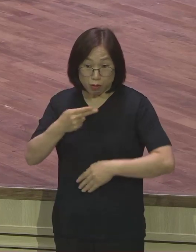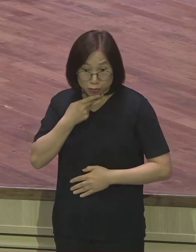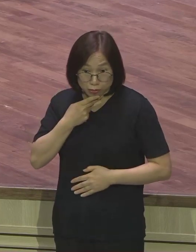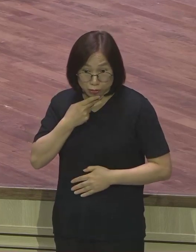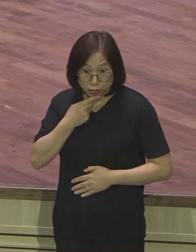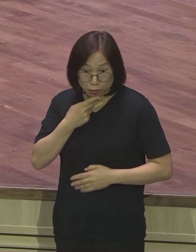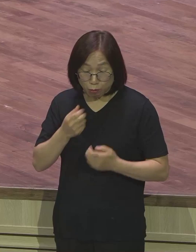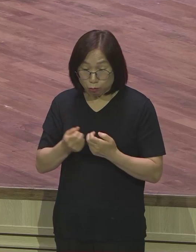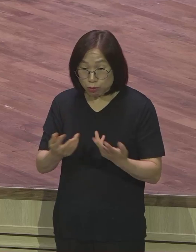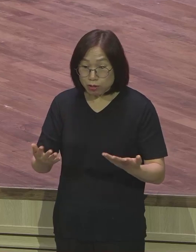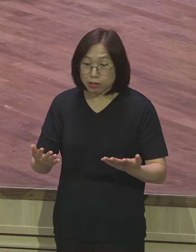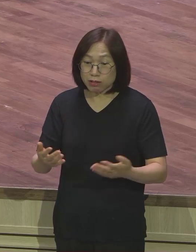되겠습니까